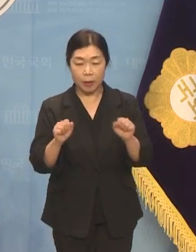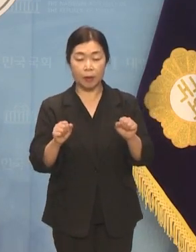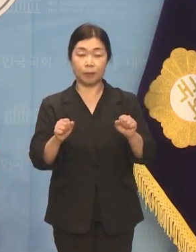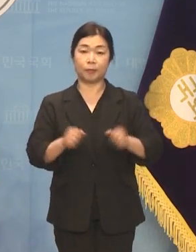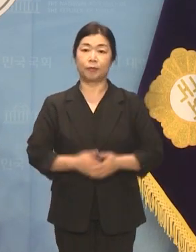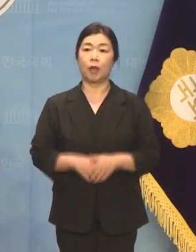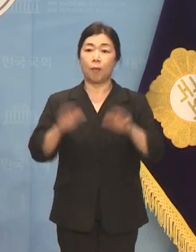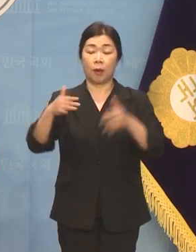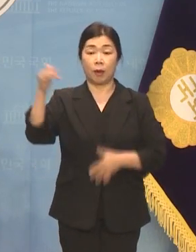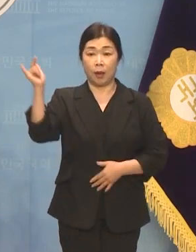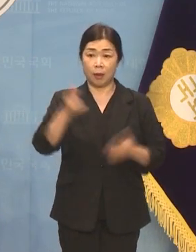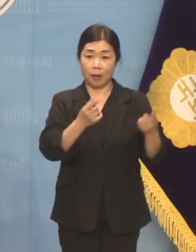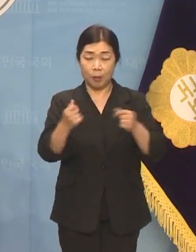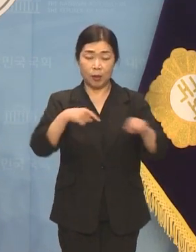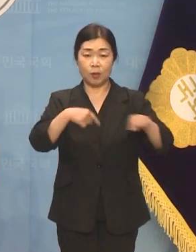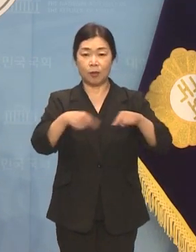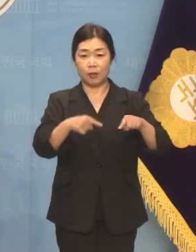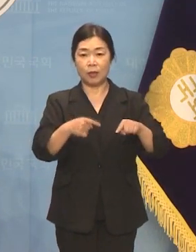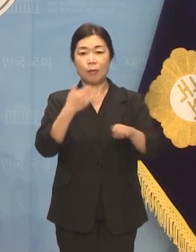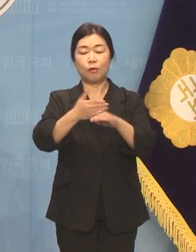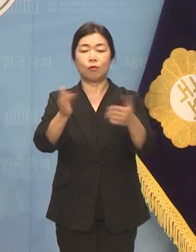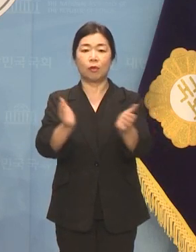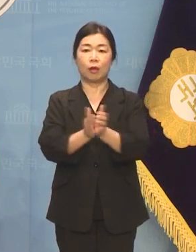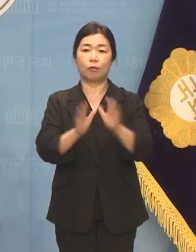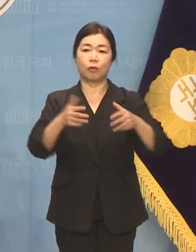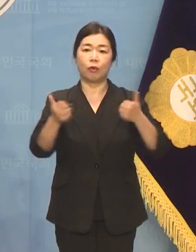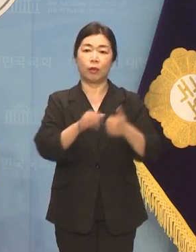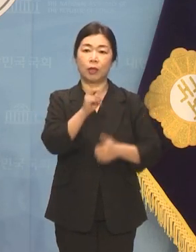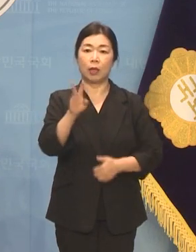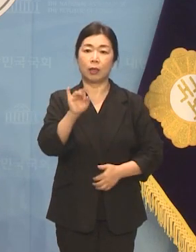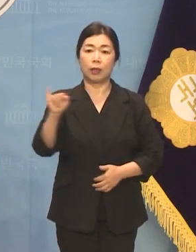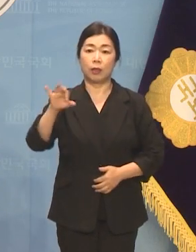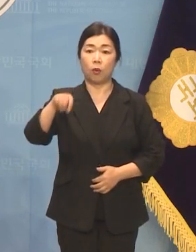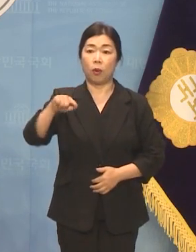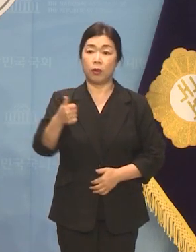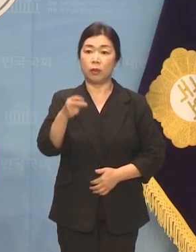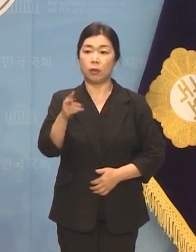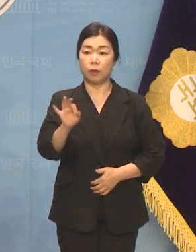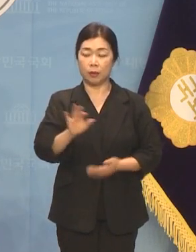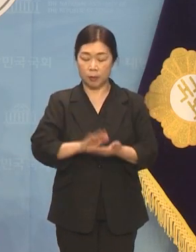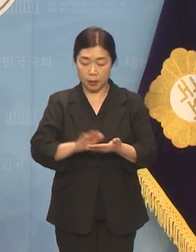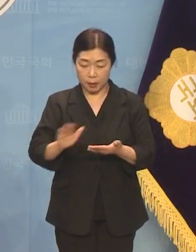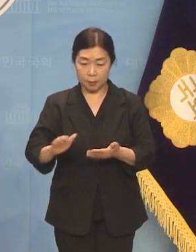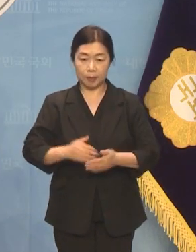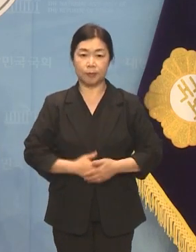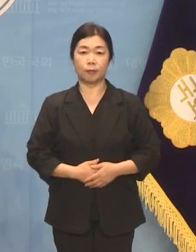안녕하십니까. 바람과 해를 담은 정치 더불어민주당 국회의원 양혜원영 인사드립니다.